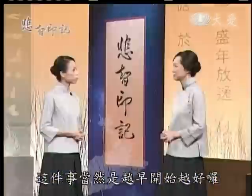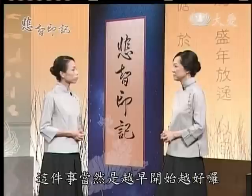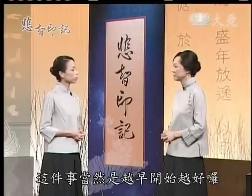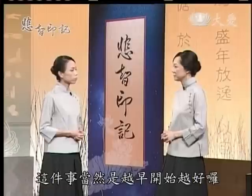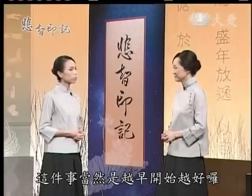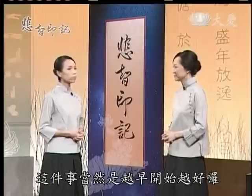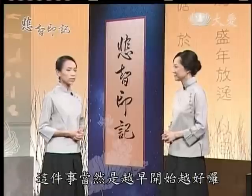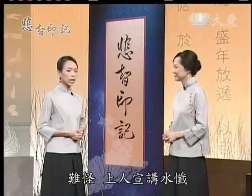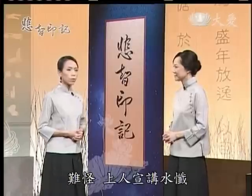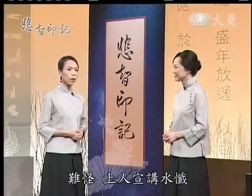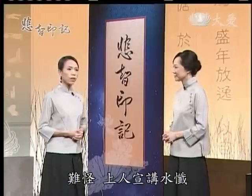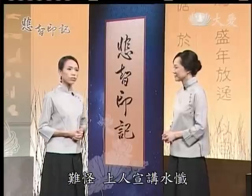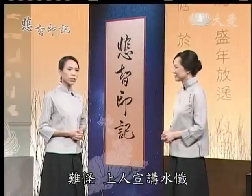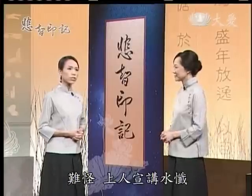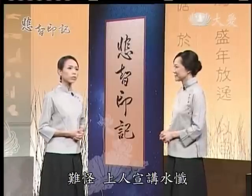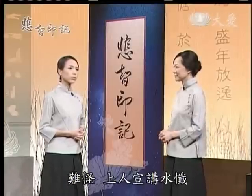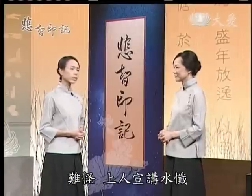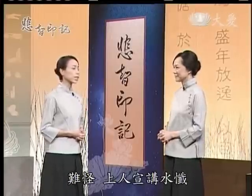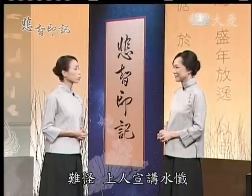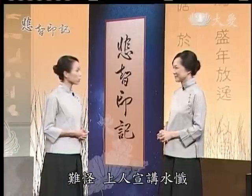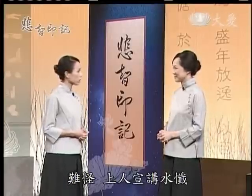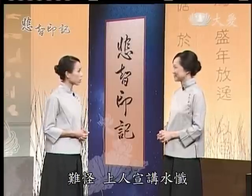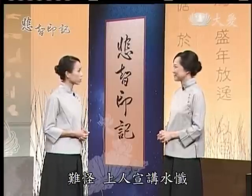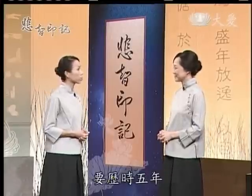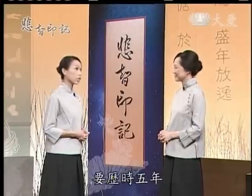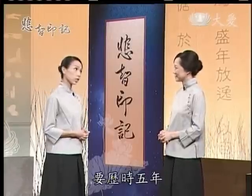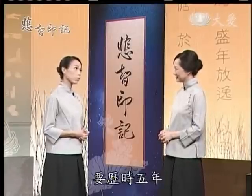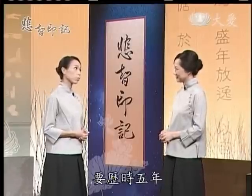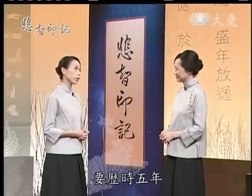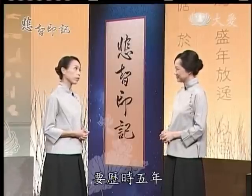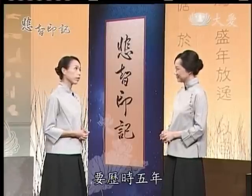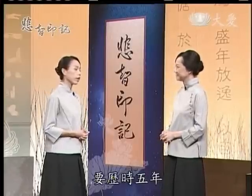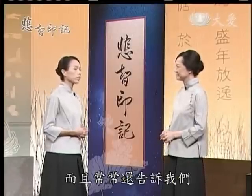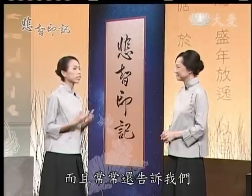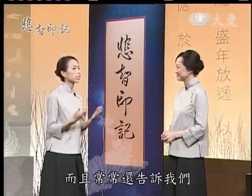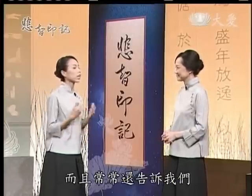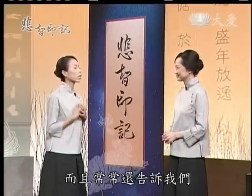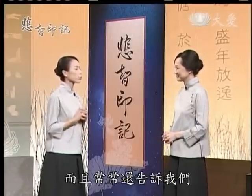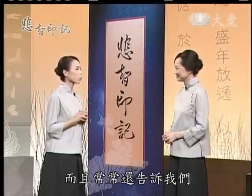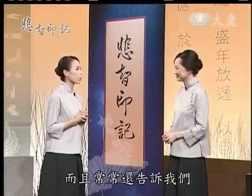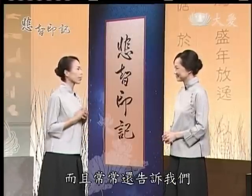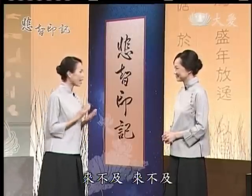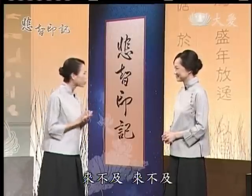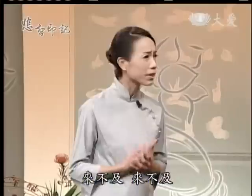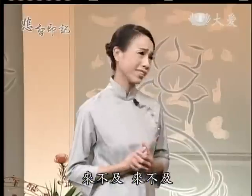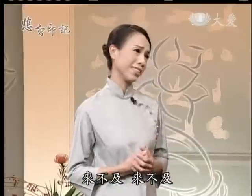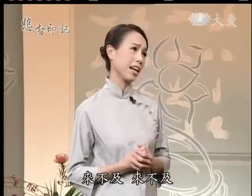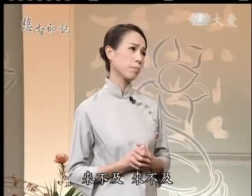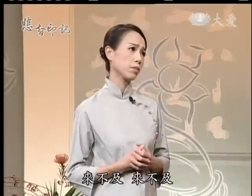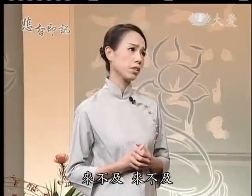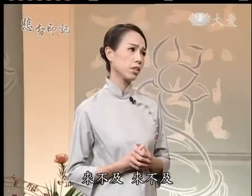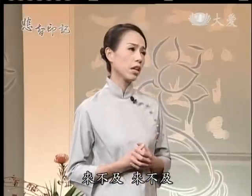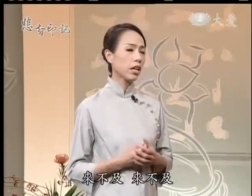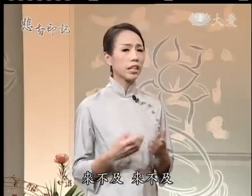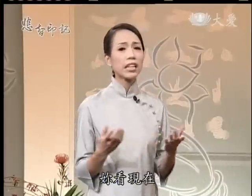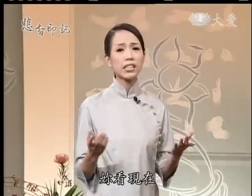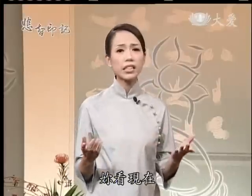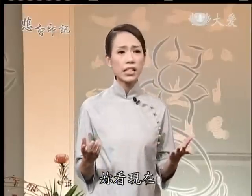咯。 难怪啊，上人宣讲水忏要历时五年，而且常常告诉我们来不及来不及。你看现